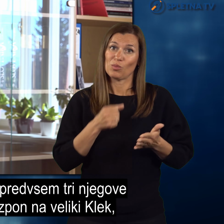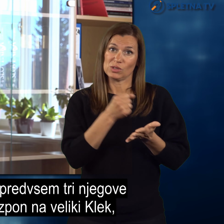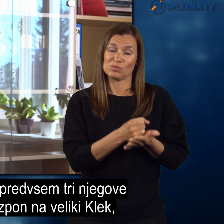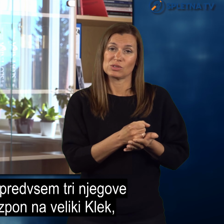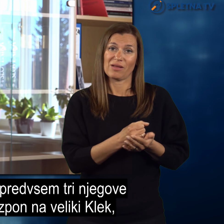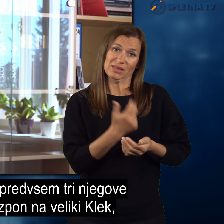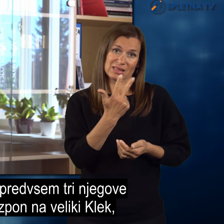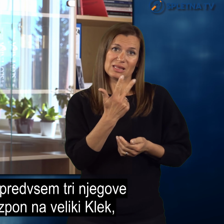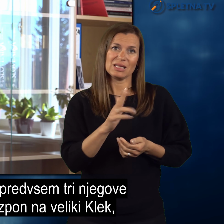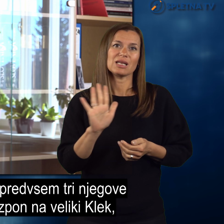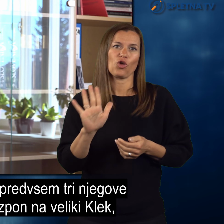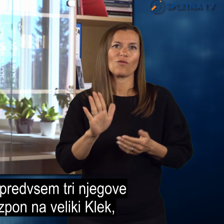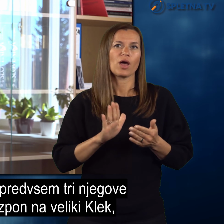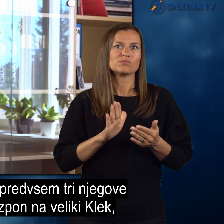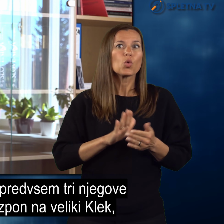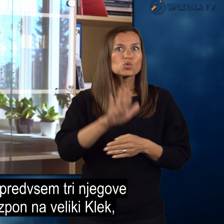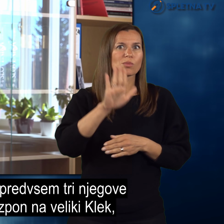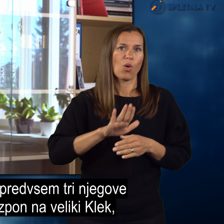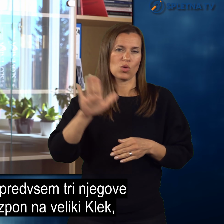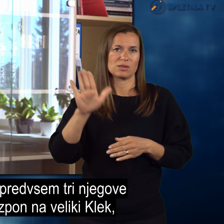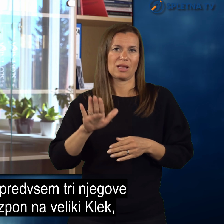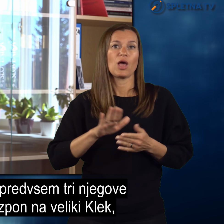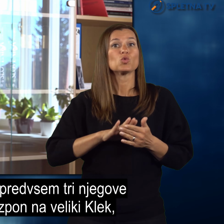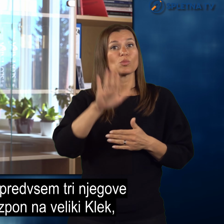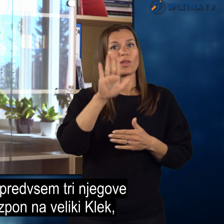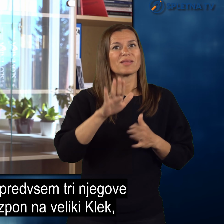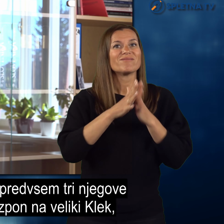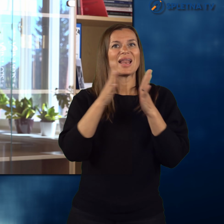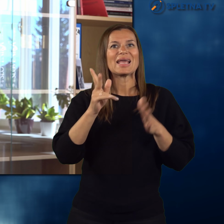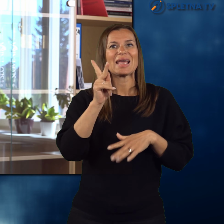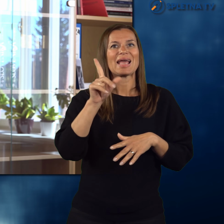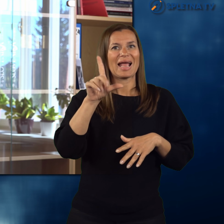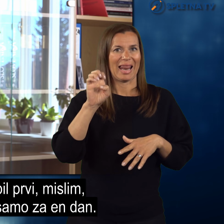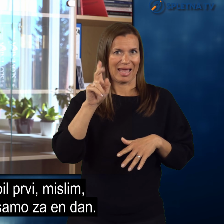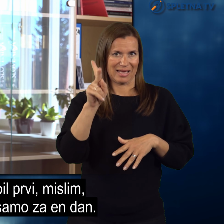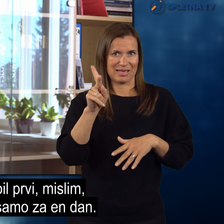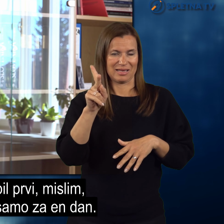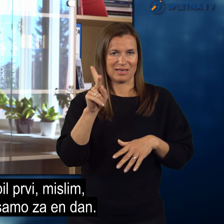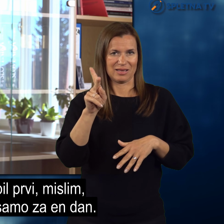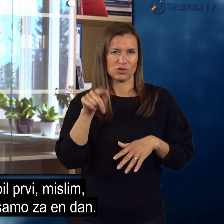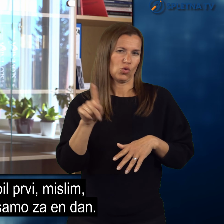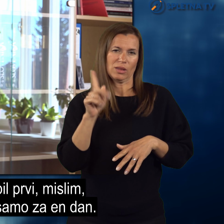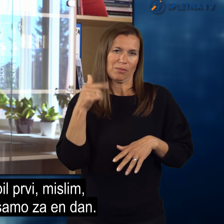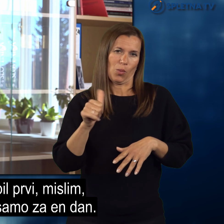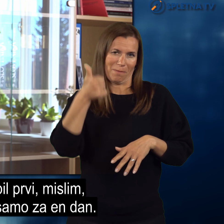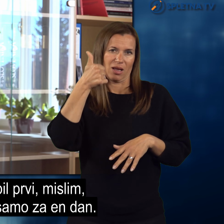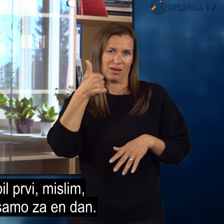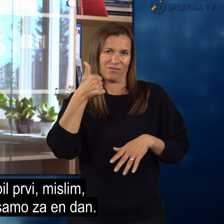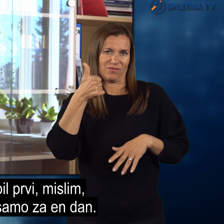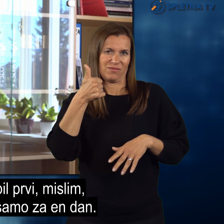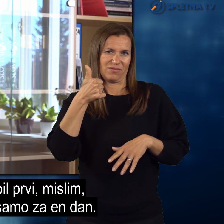Izpostaviti moramo predvsem 3 njegove vzpone, in sicer vzpon na Veliki Klek, kjer sicer ni bil